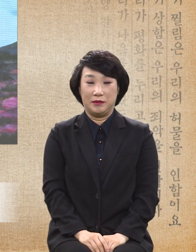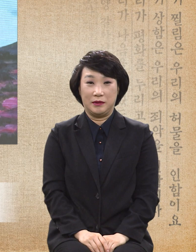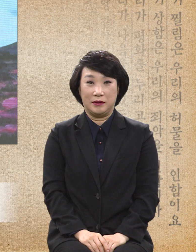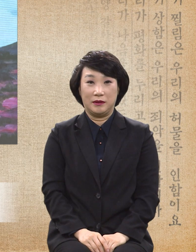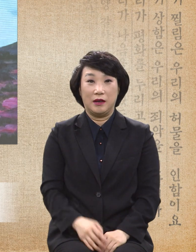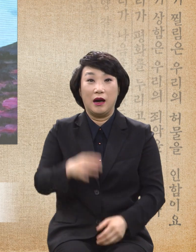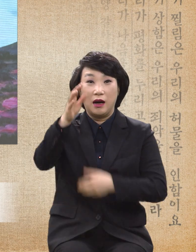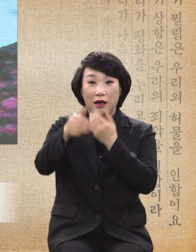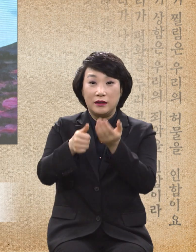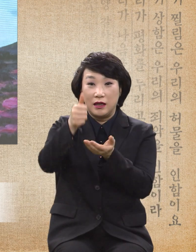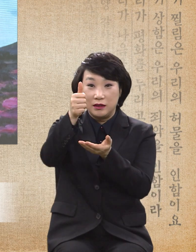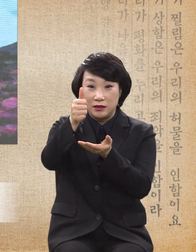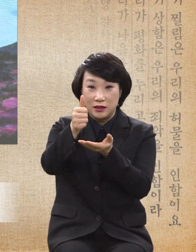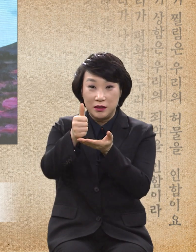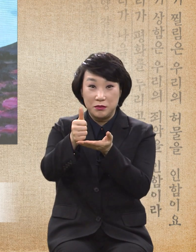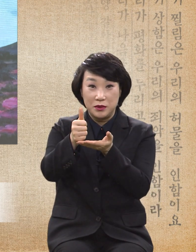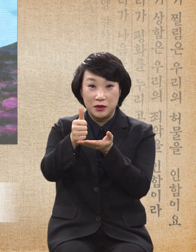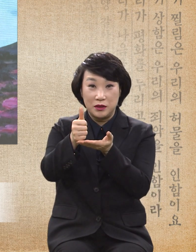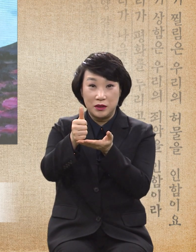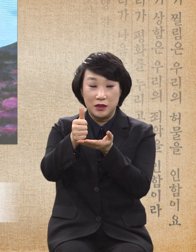우리 하나님은